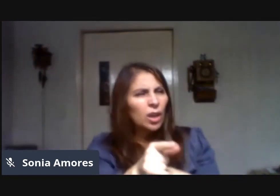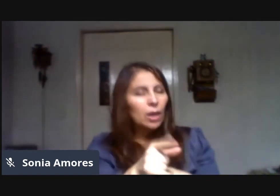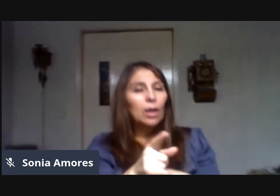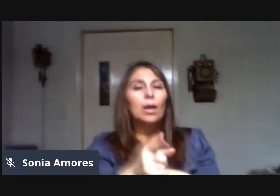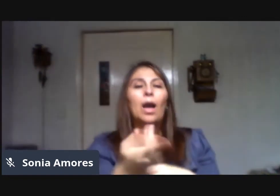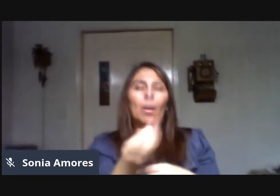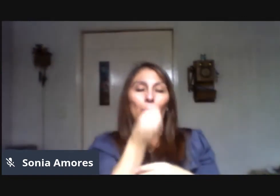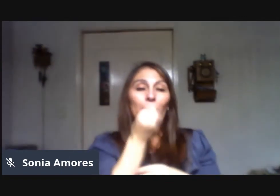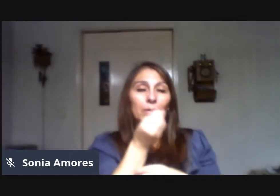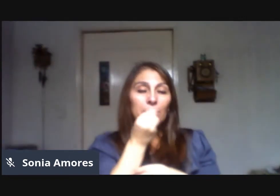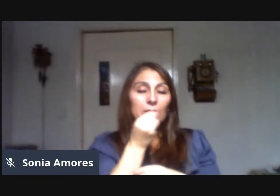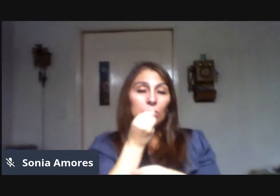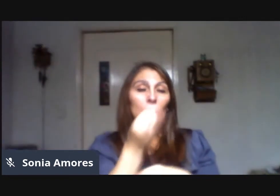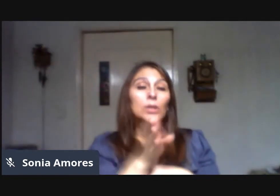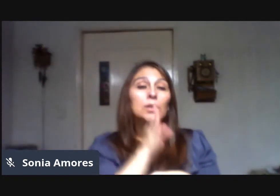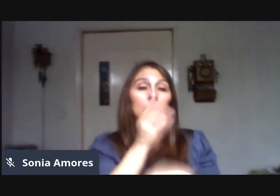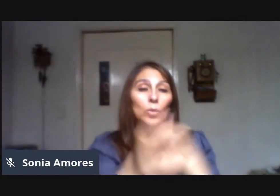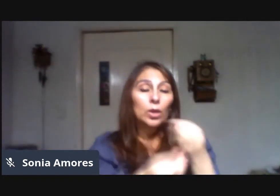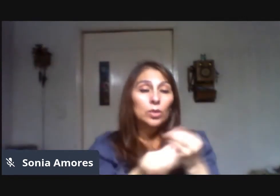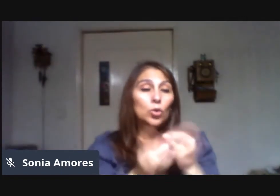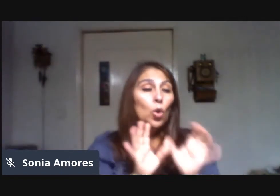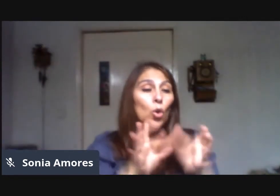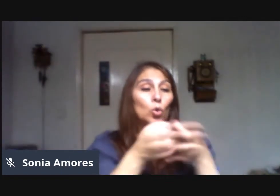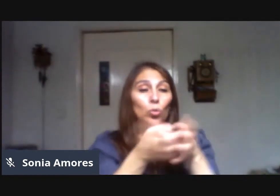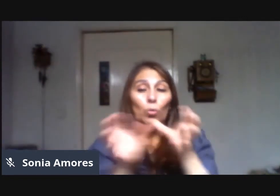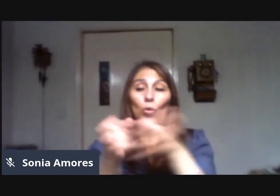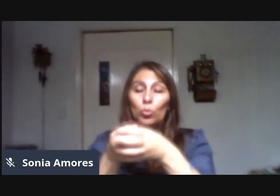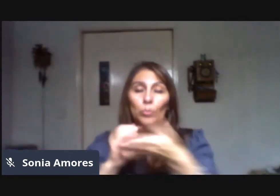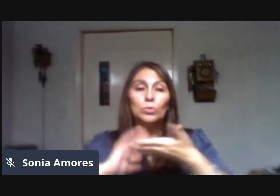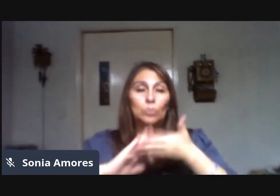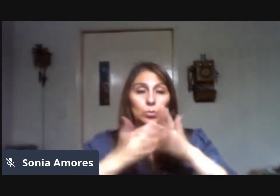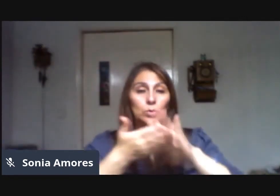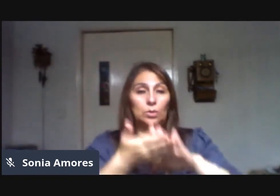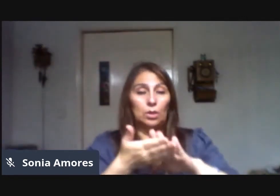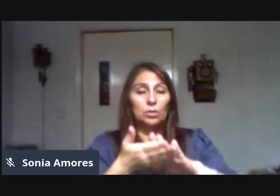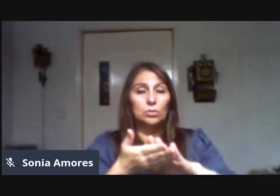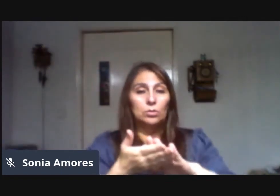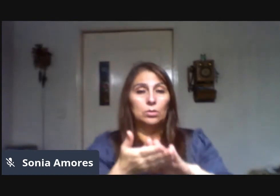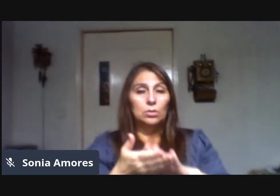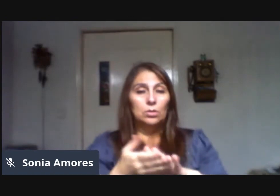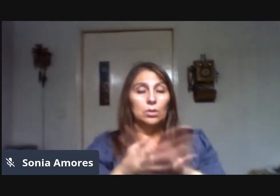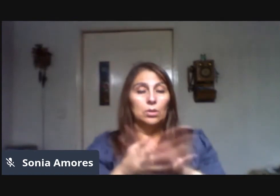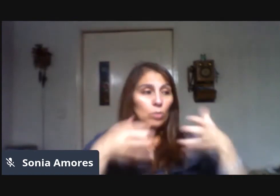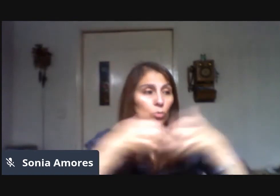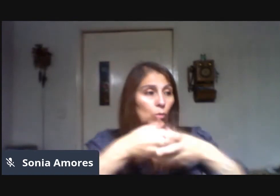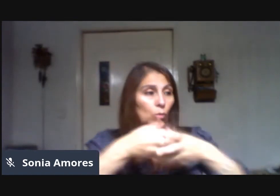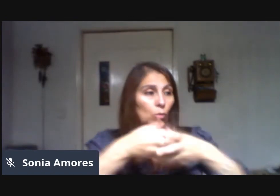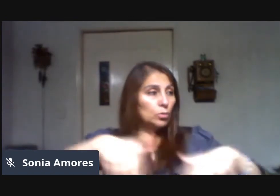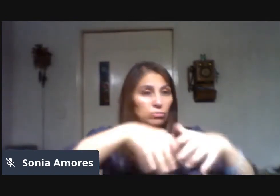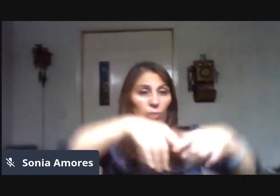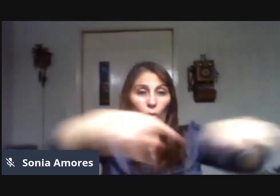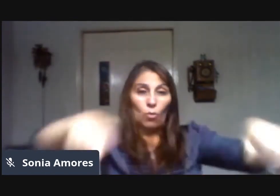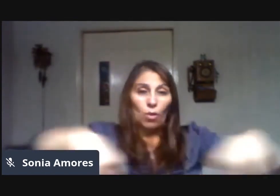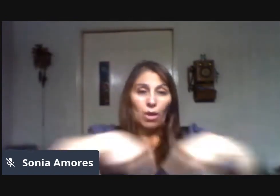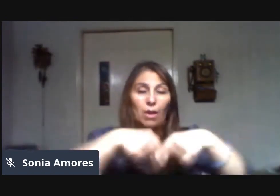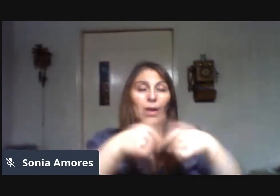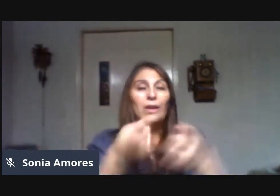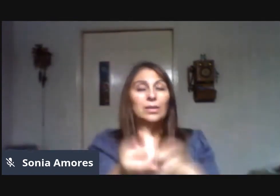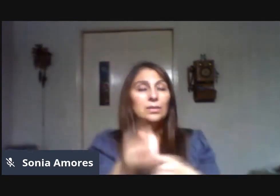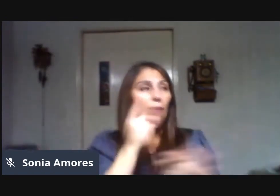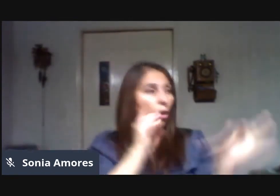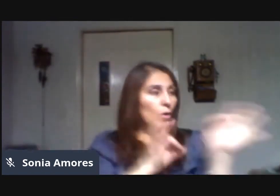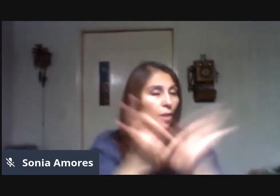organizaciones comunitarias, las cuadras organizadas en BOSA, que no responden necesariamente a